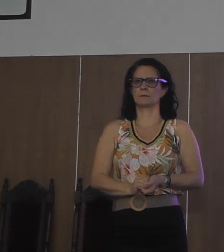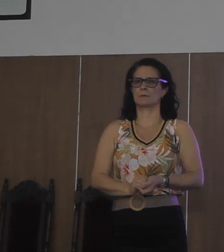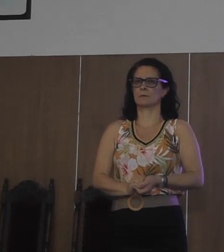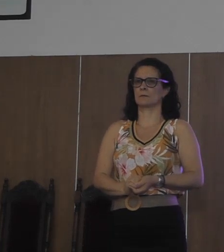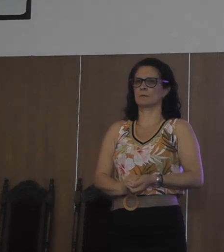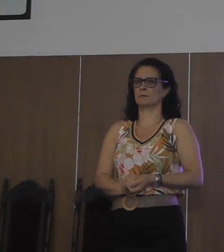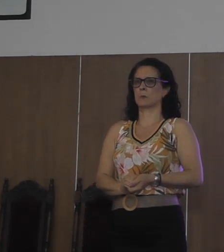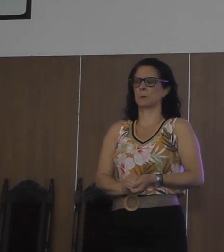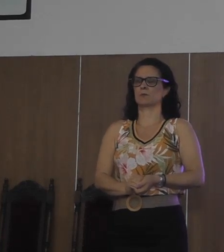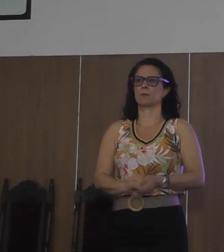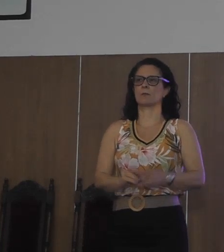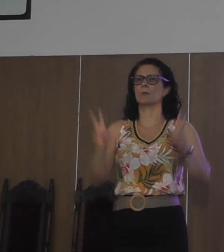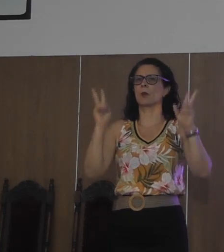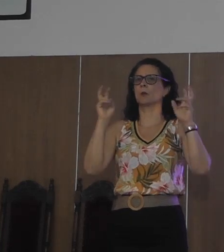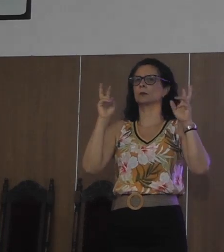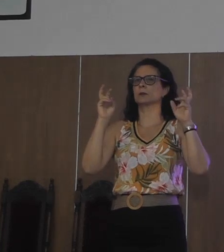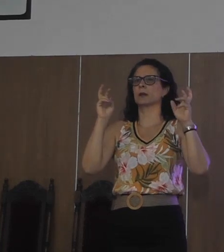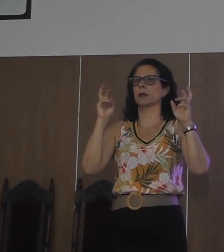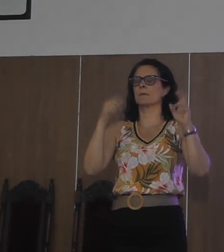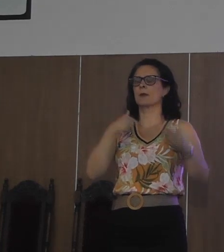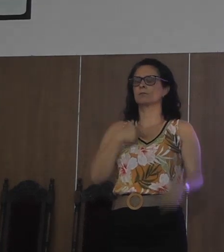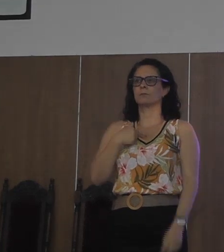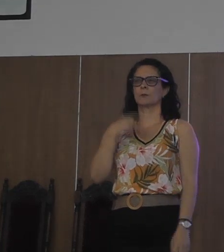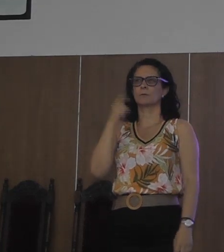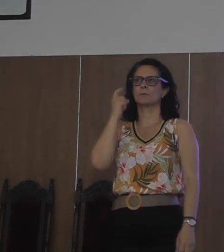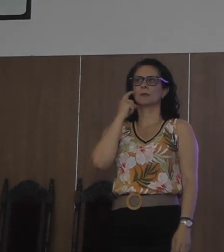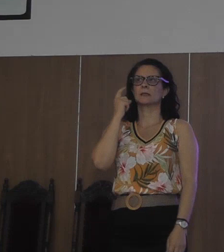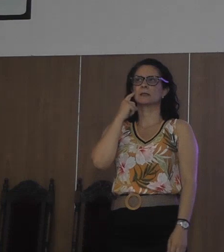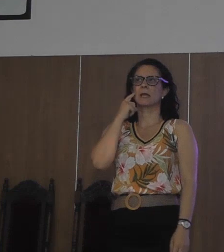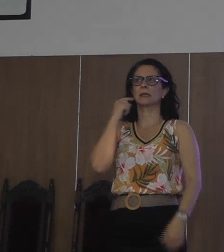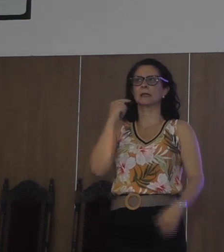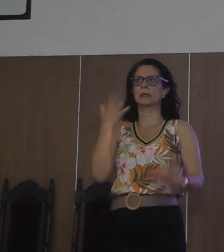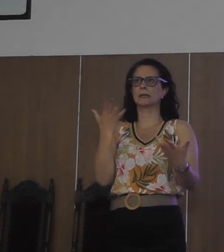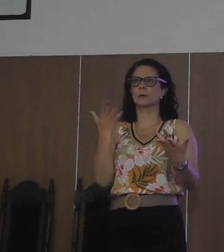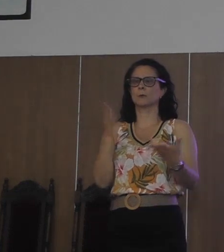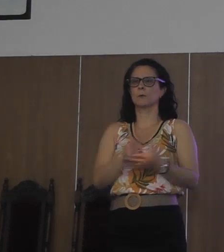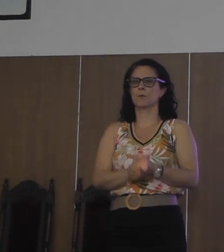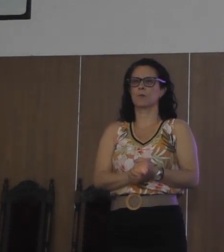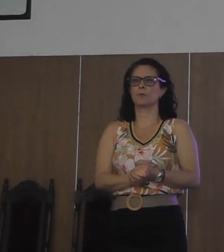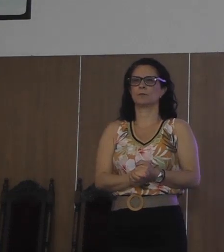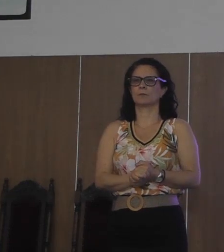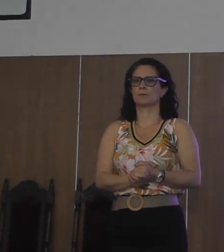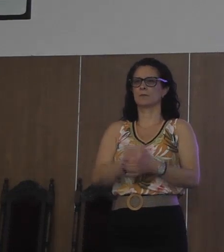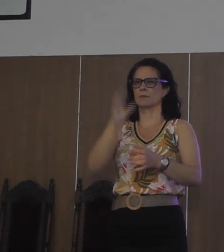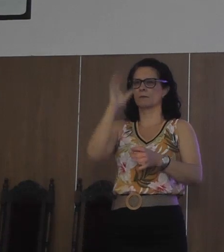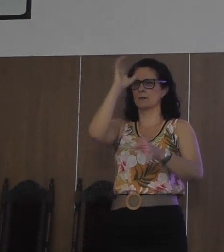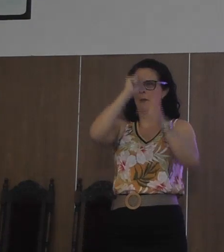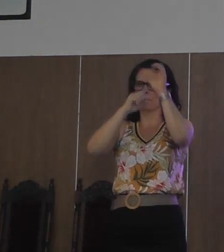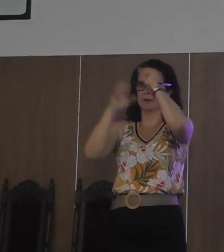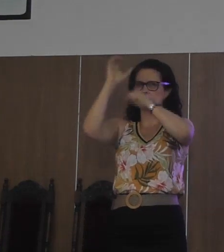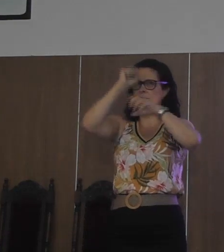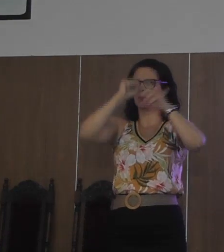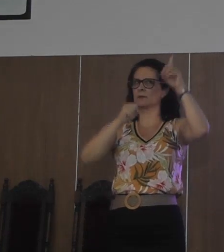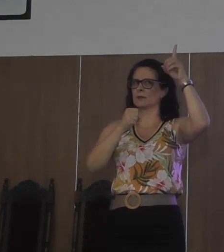tema que Deus colocou no meu coração essa noite é simples e diz o seguinte: aprendendo com Deus.